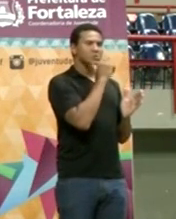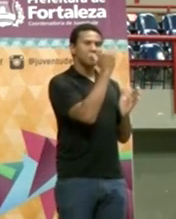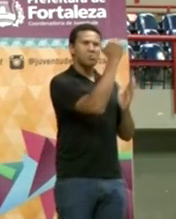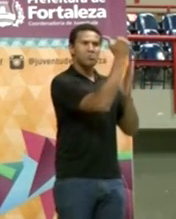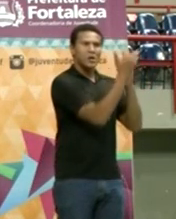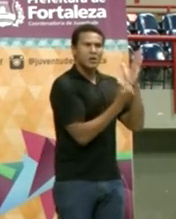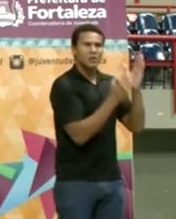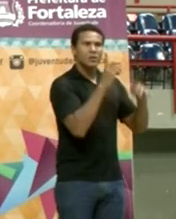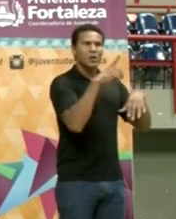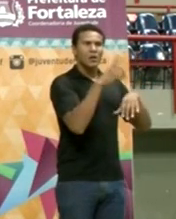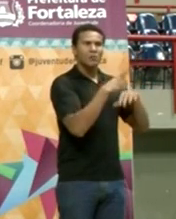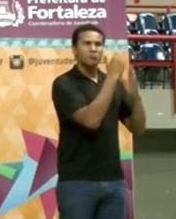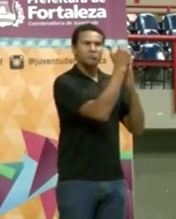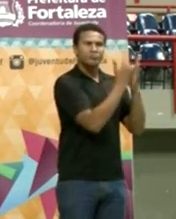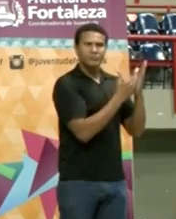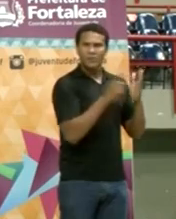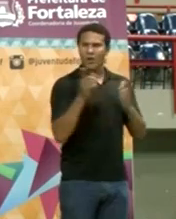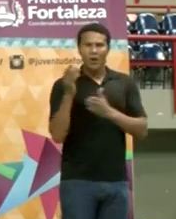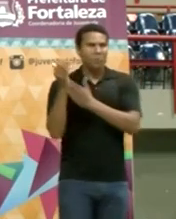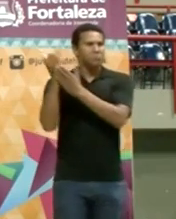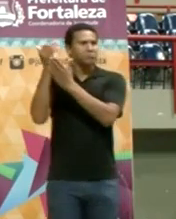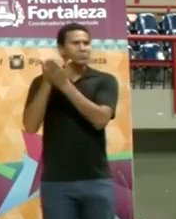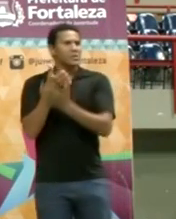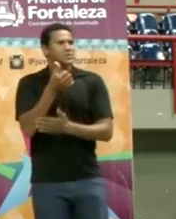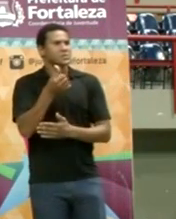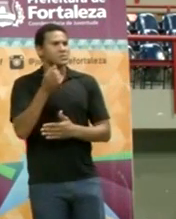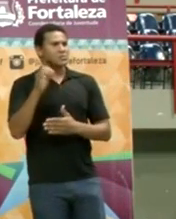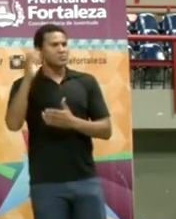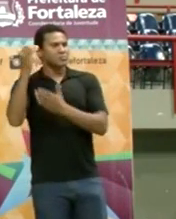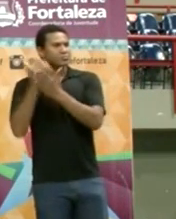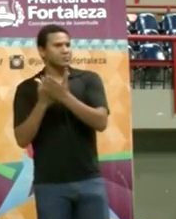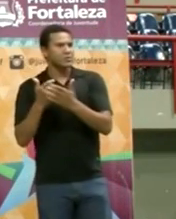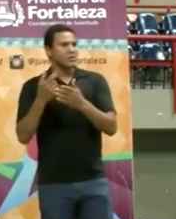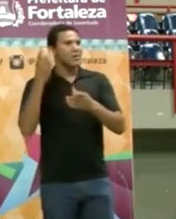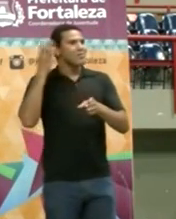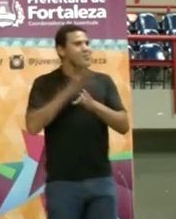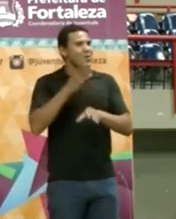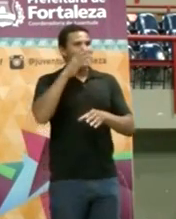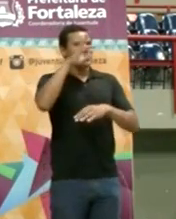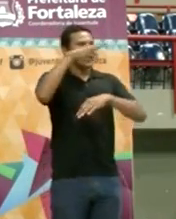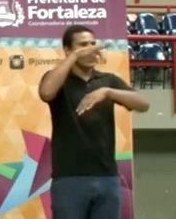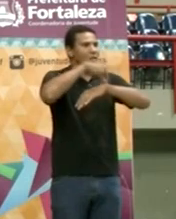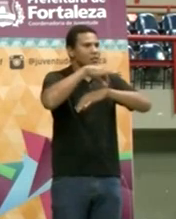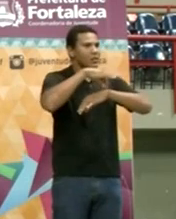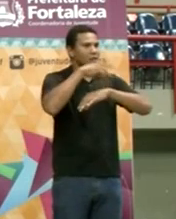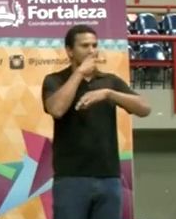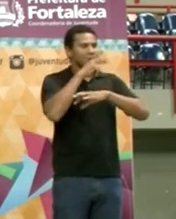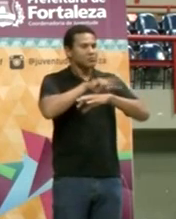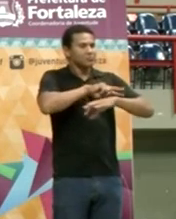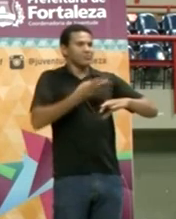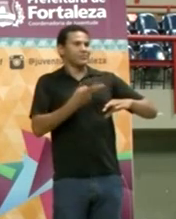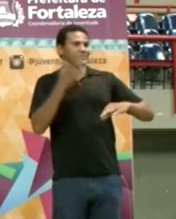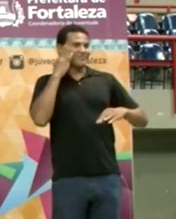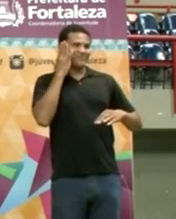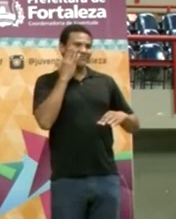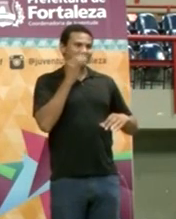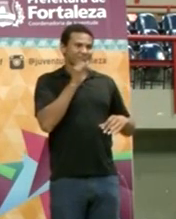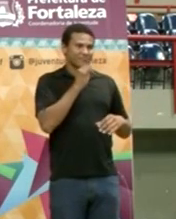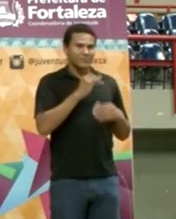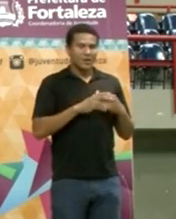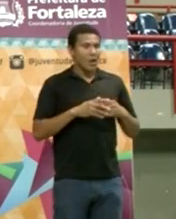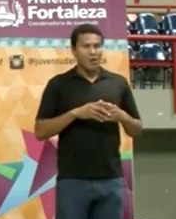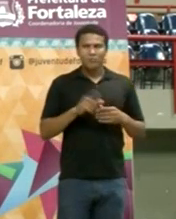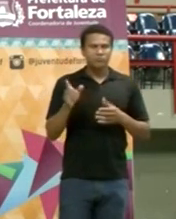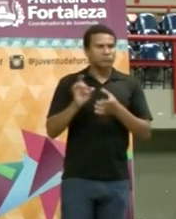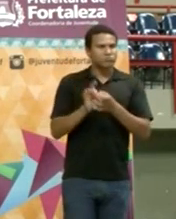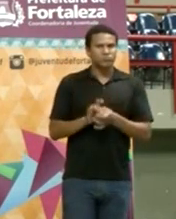CTBio, que é o Centro de Controle de Tecnologia de Biossegurança do Ministério, na verdade, do Meio Ambiente no Brasil, ele autorizou a produção